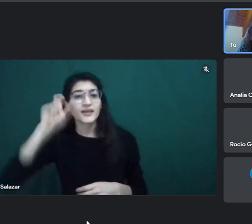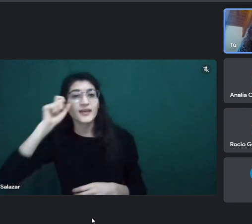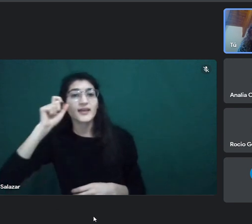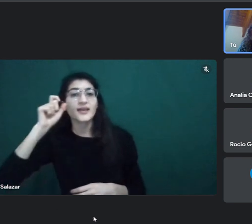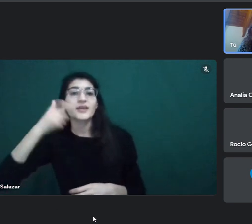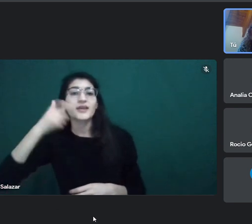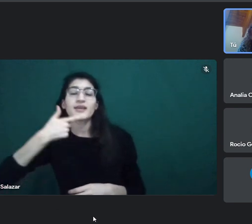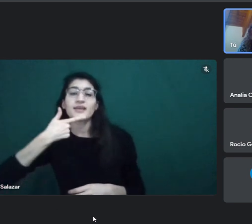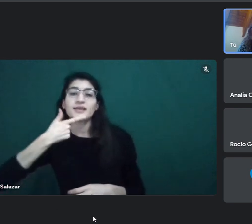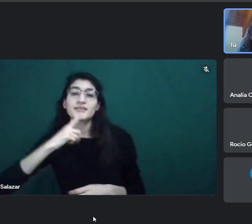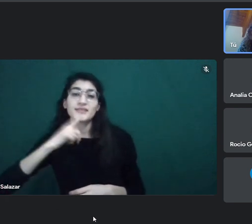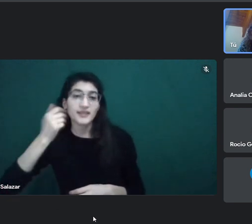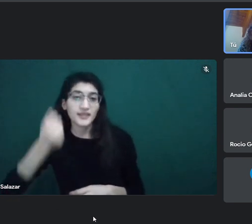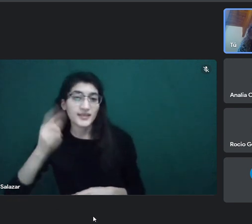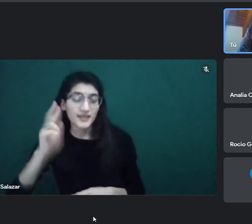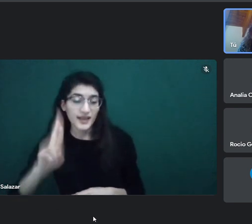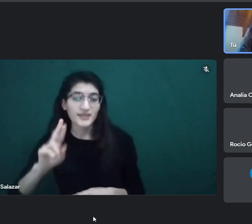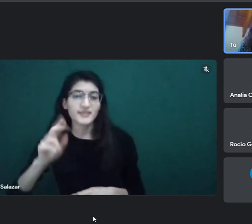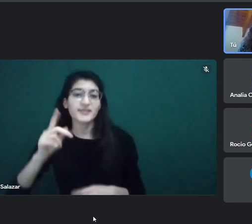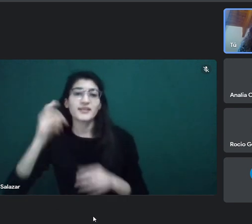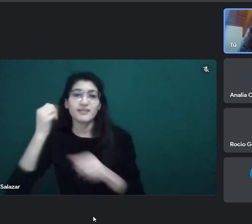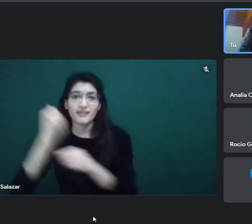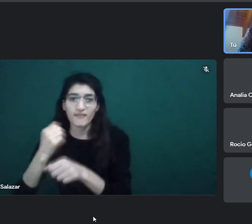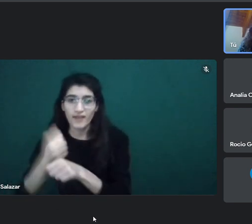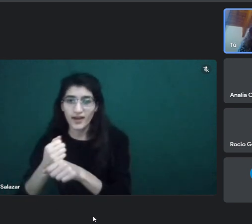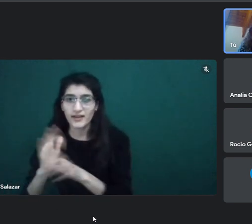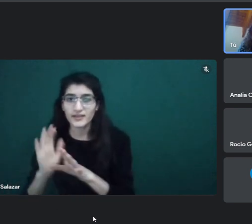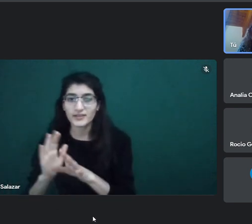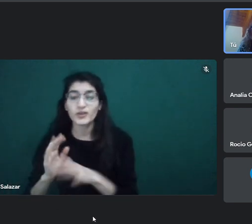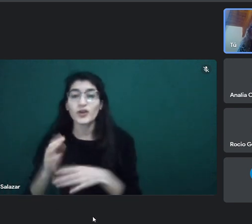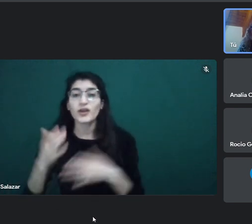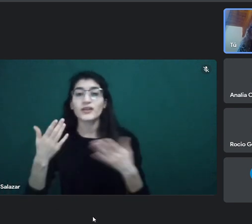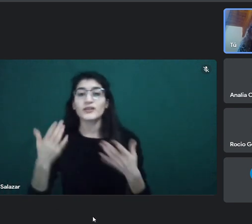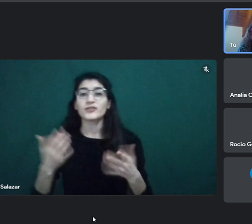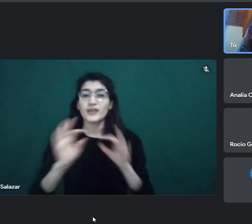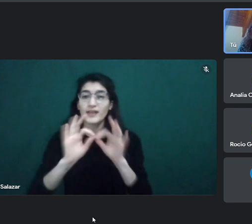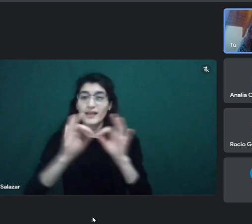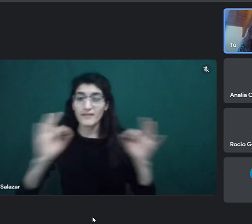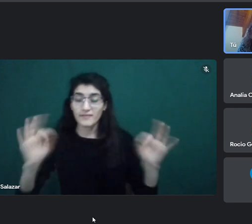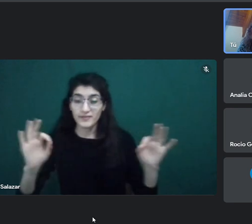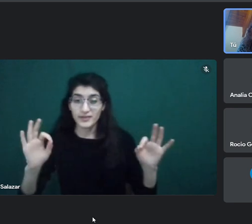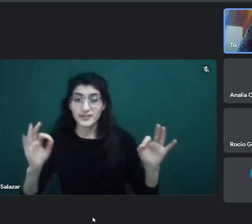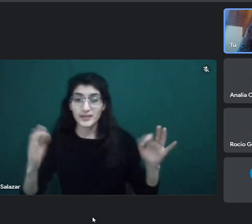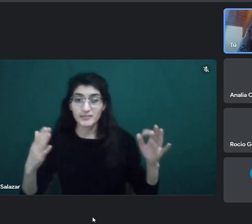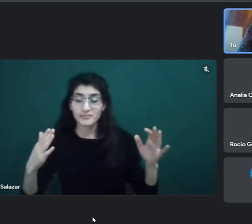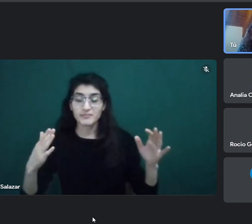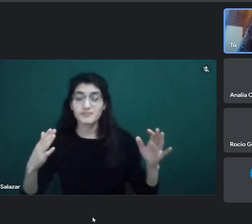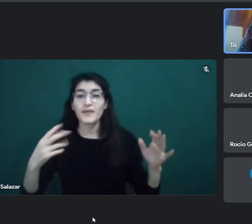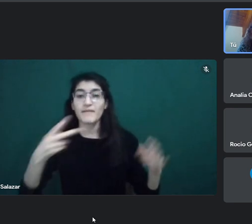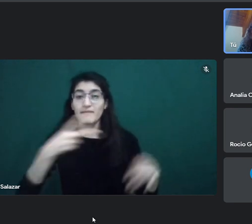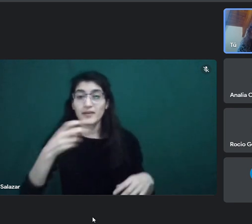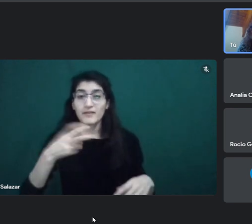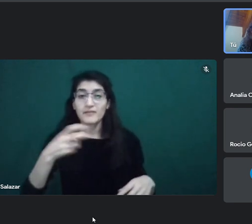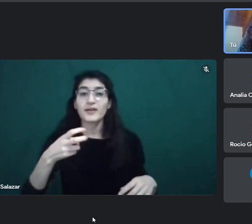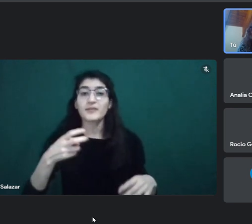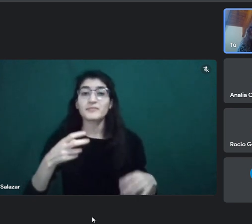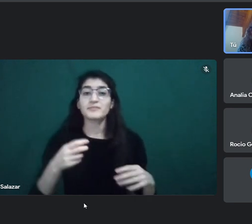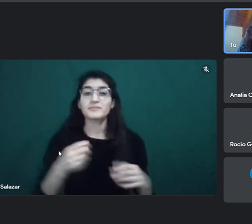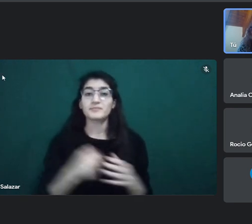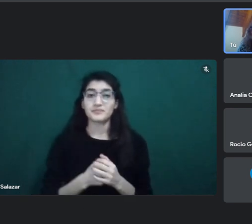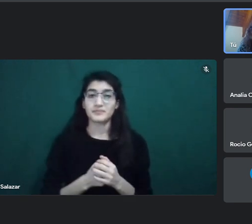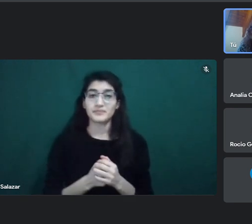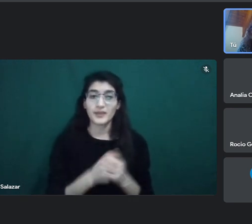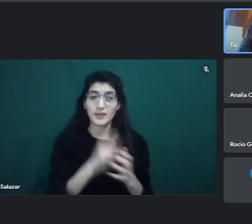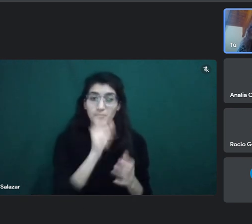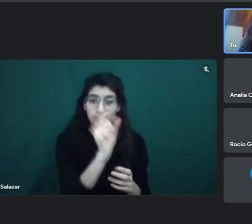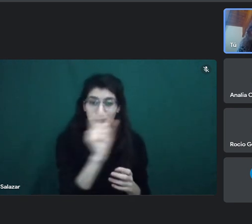verbal está compuesta por el verbo principal, es el último, dos verbos auxiliares y un verbo modal. O sea,